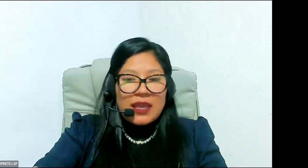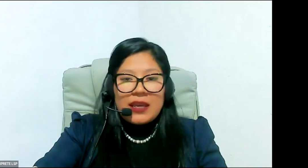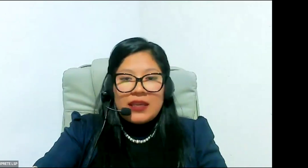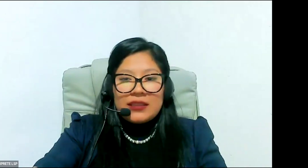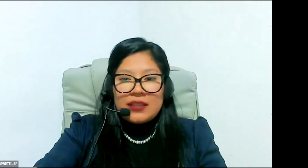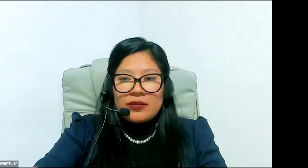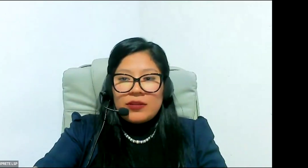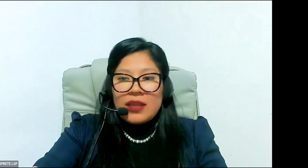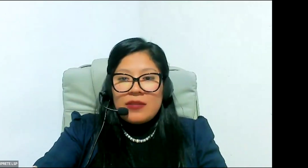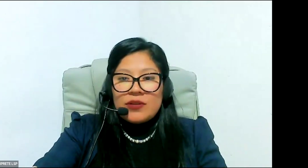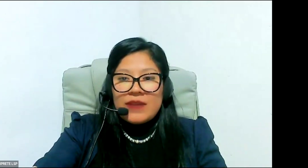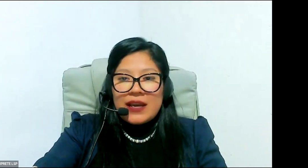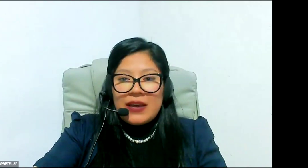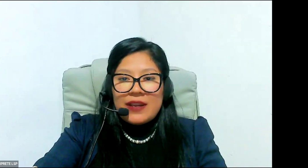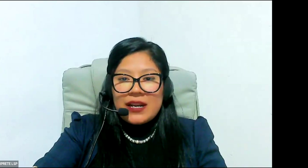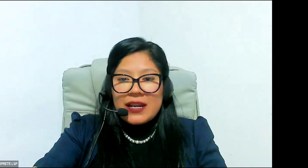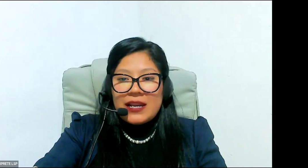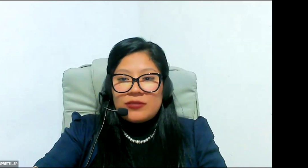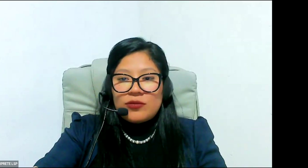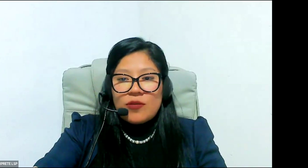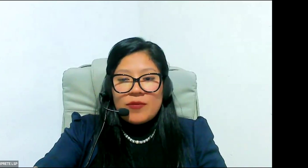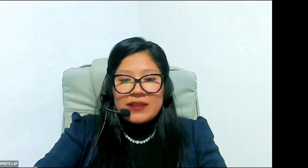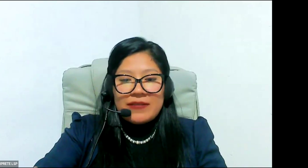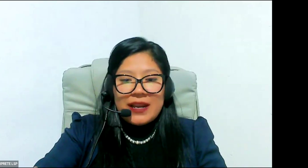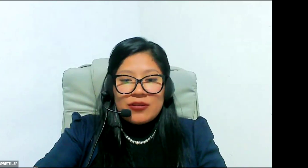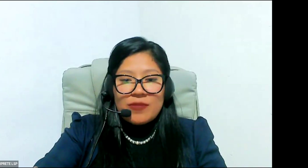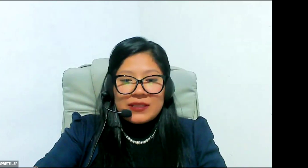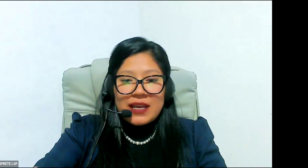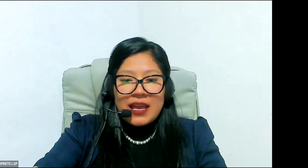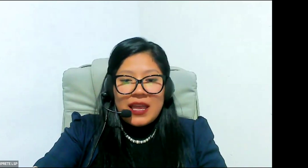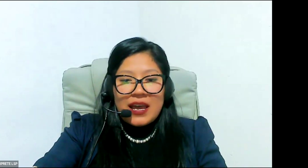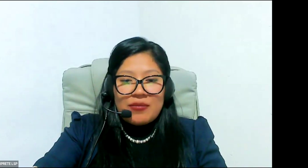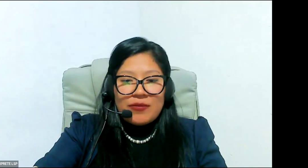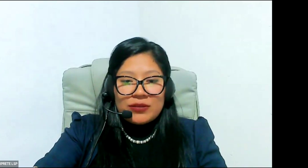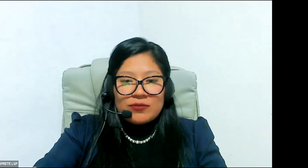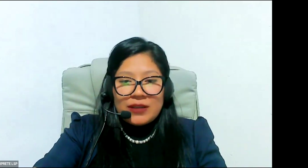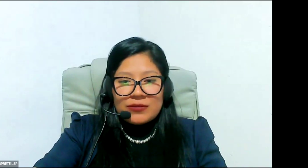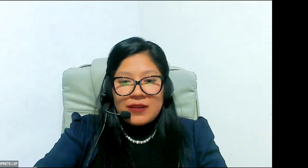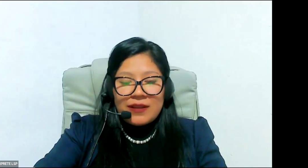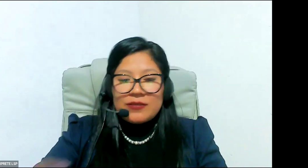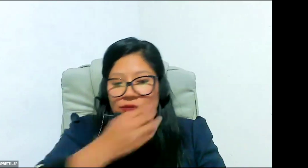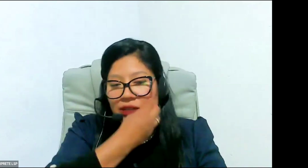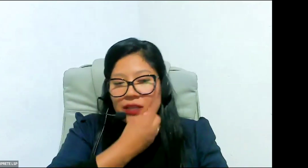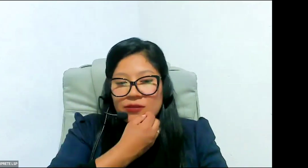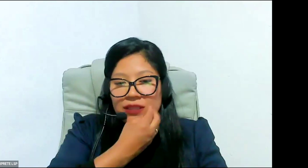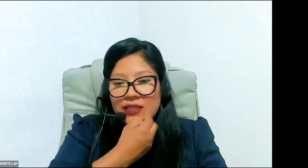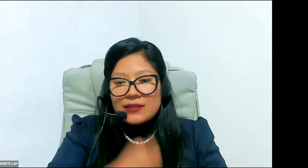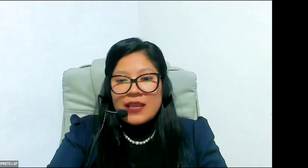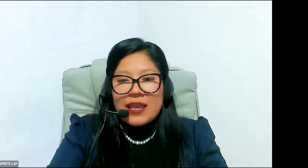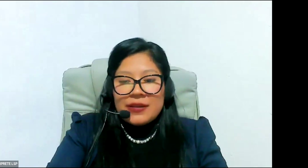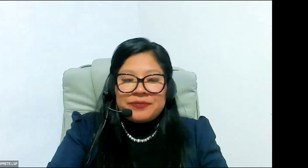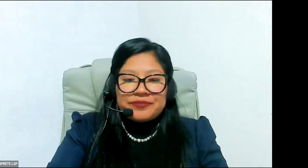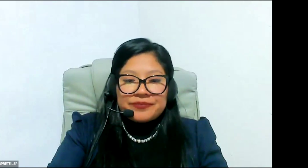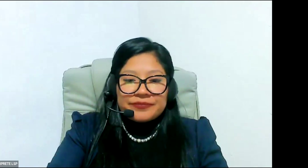preocupes entiendo muy bien a tú como vas a hablar no vas a a mover tus manos a ver una dos